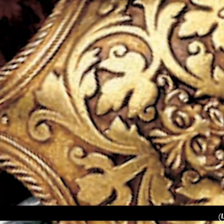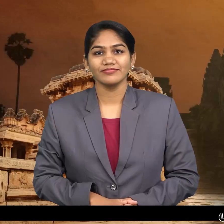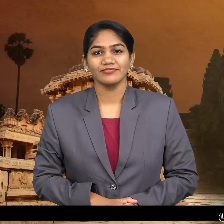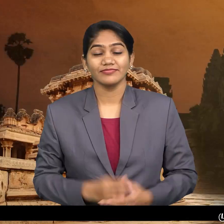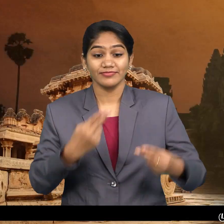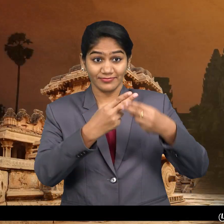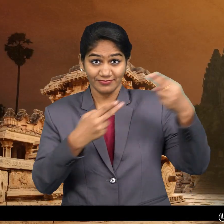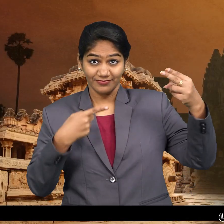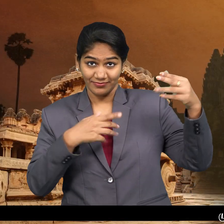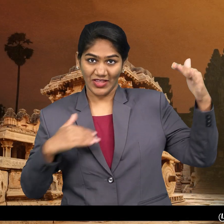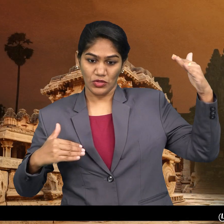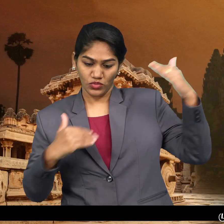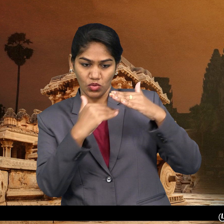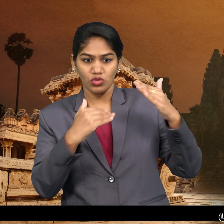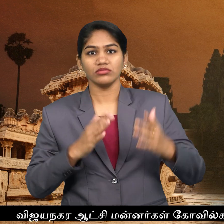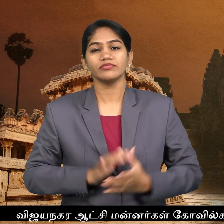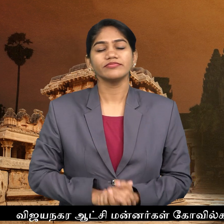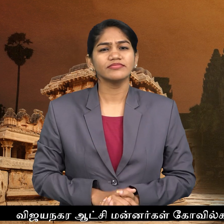முடிவு.